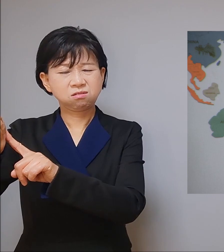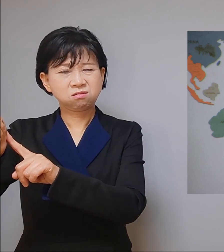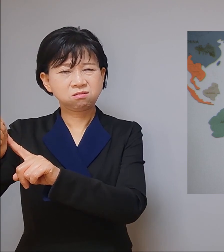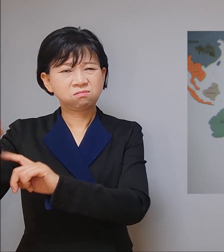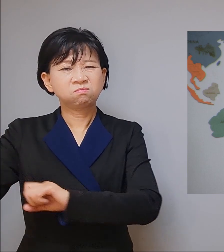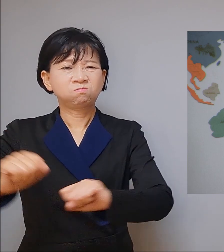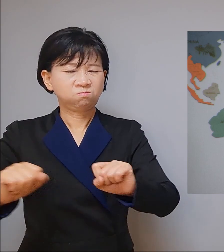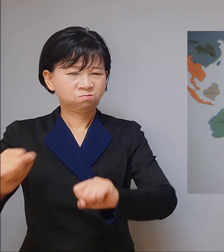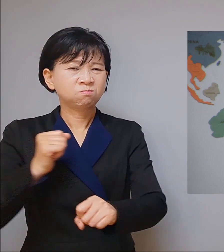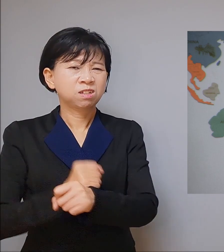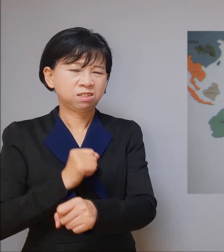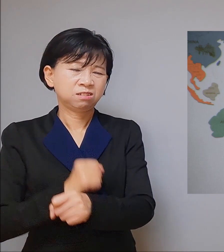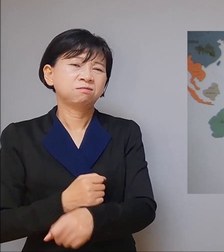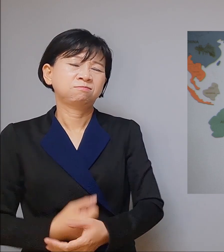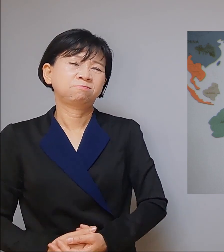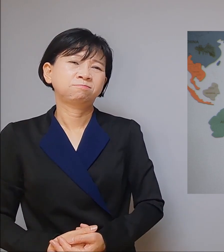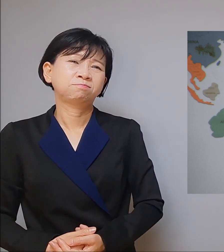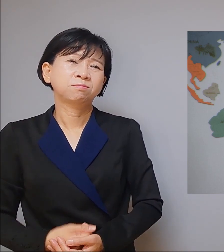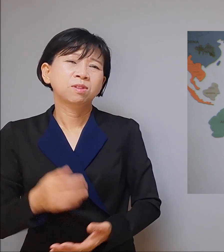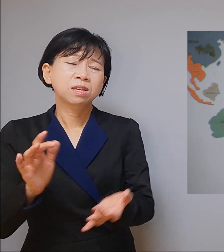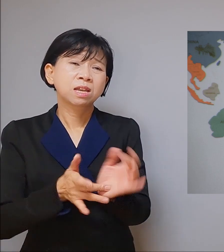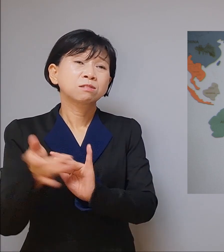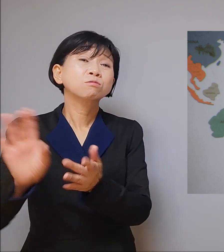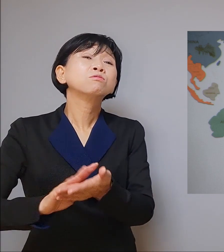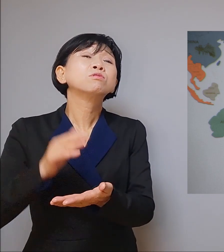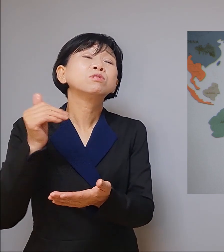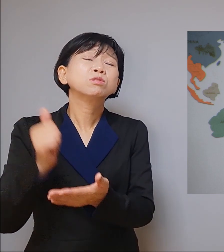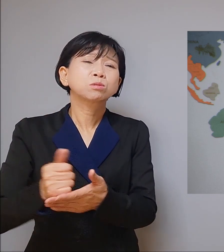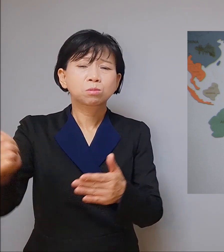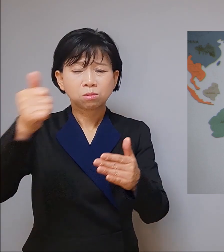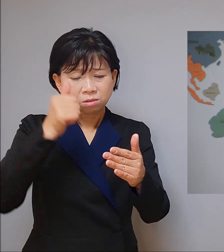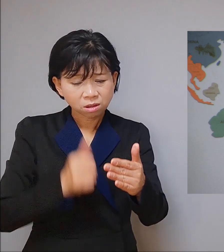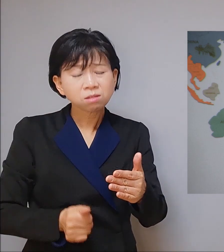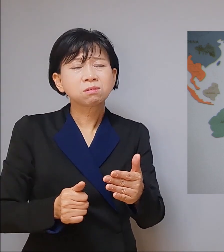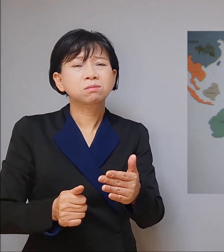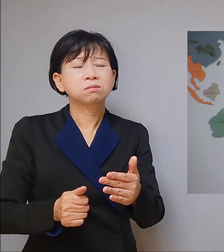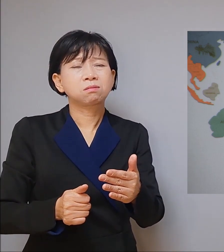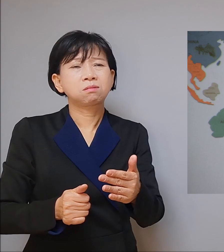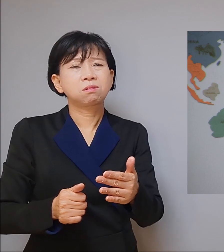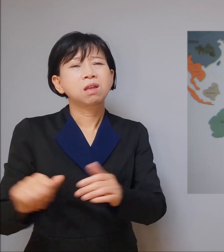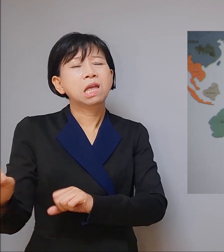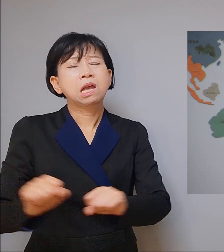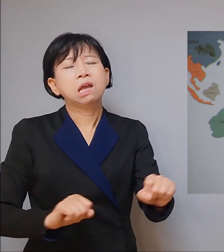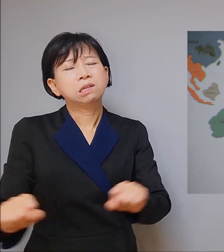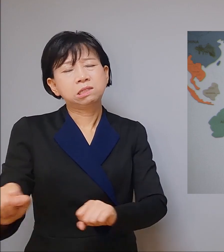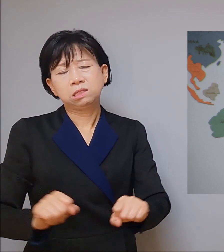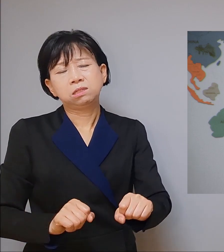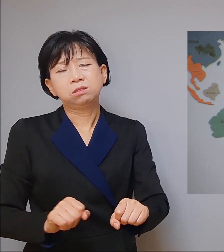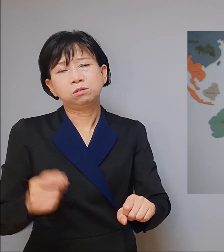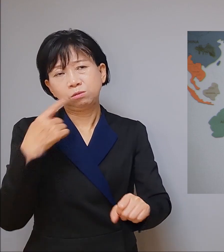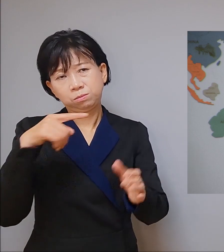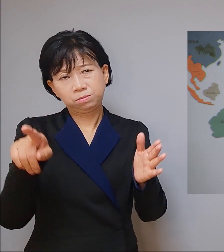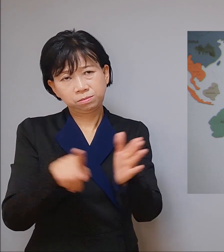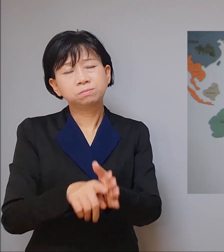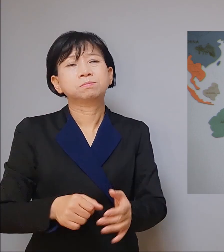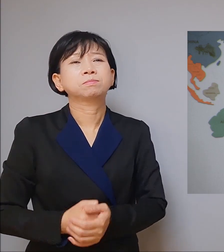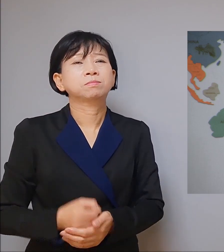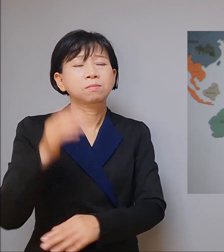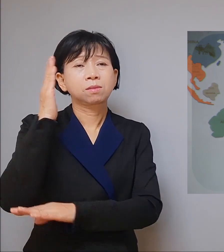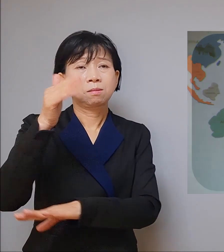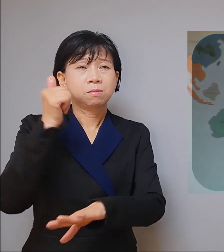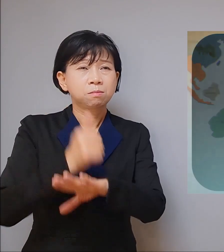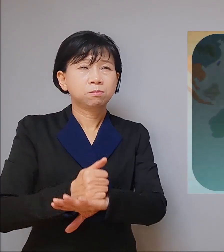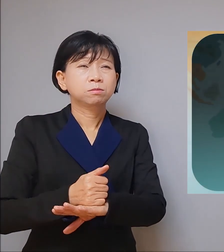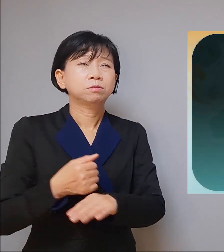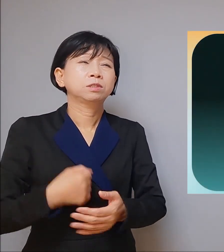거예요? 그리스도가, 예수 그리스도가, 우리 하나님이 하시는 것인 줄 믿습니다. 말씀을 마무리하겠습니다.